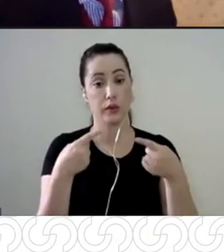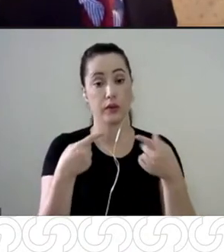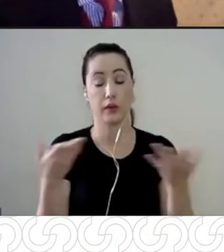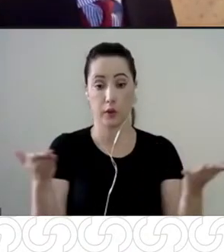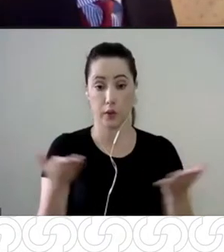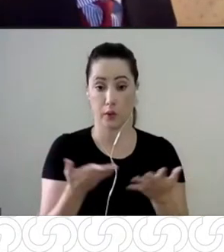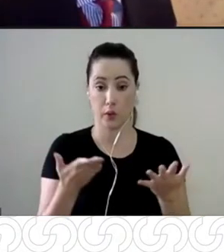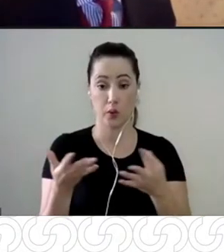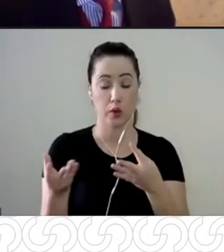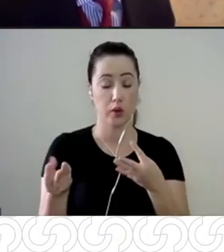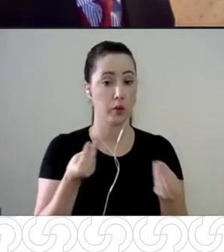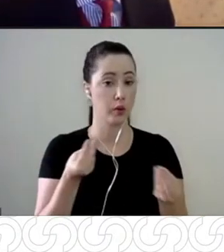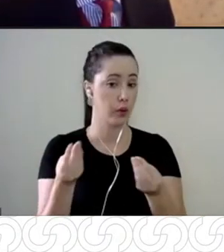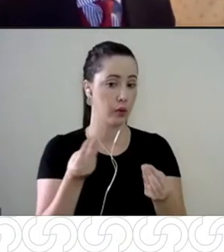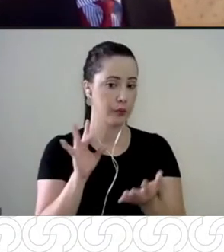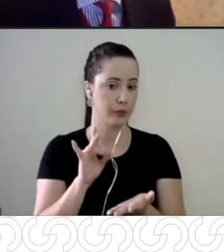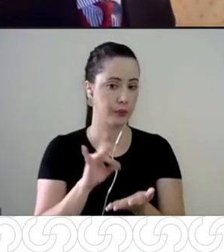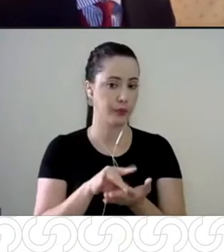é como exatamente